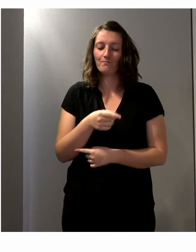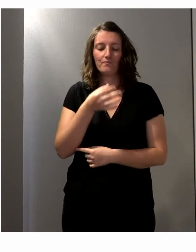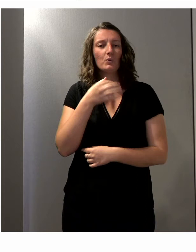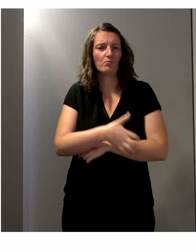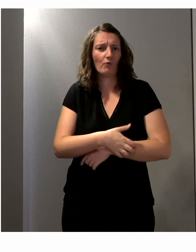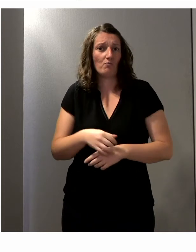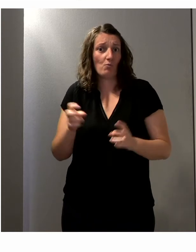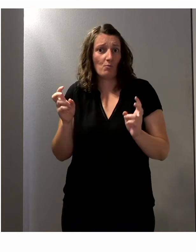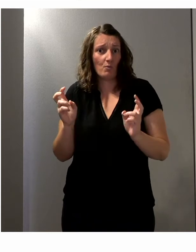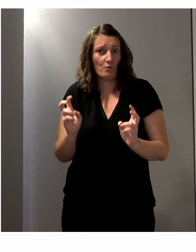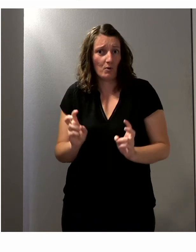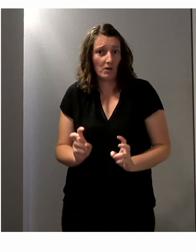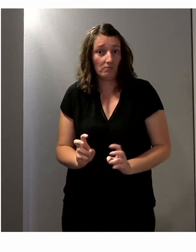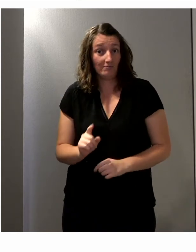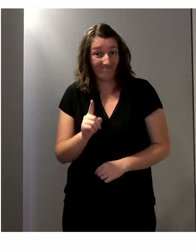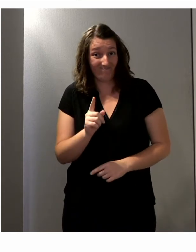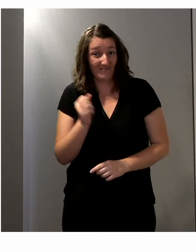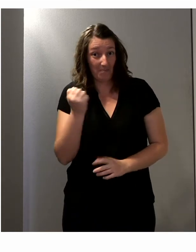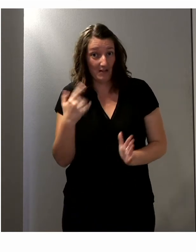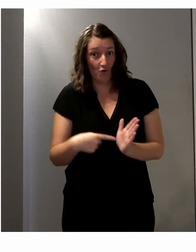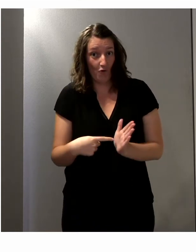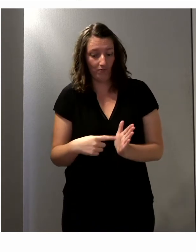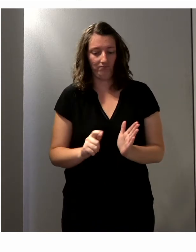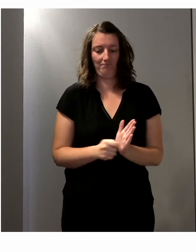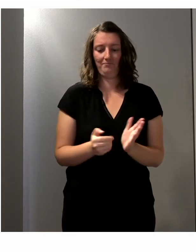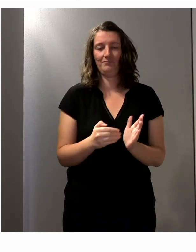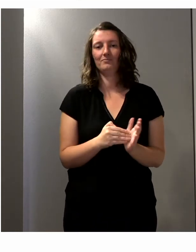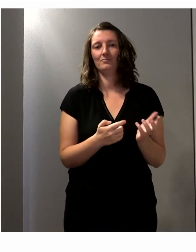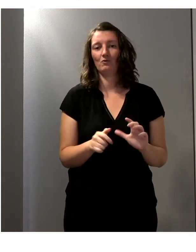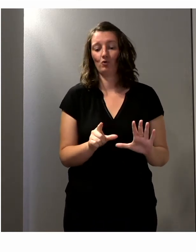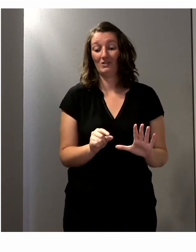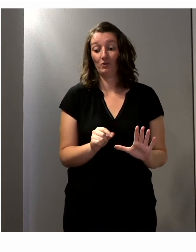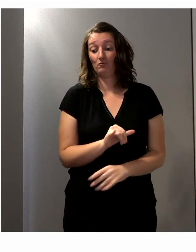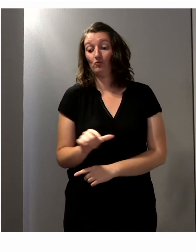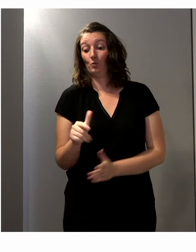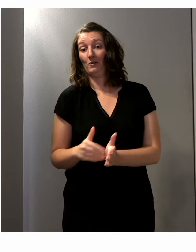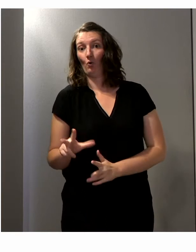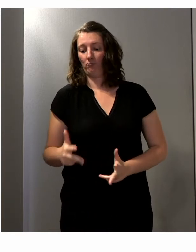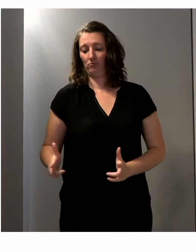beaucoup reculé, particulièrement entre 1970 et 2003,